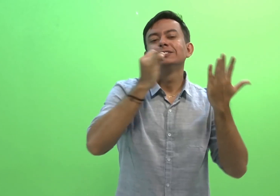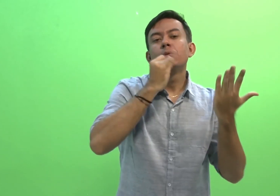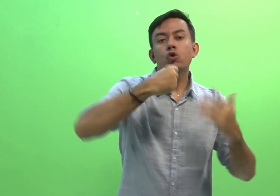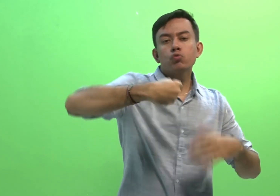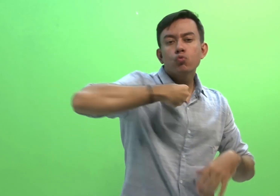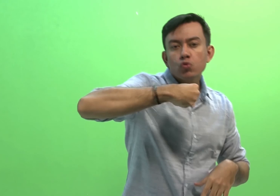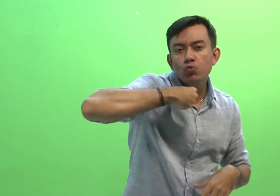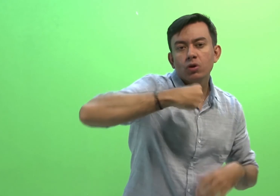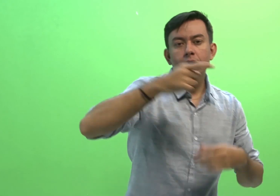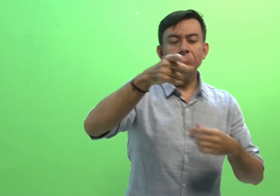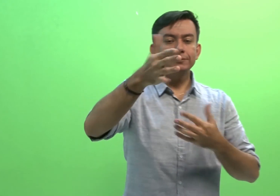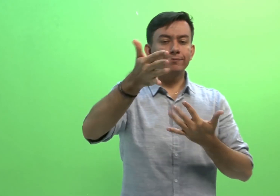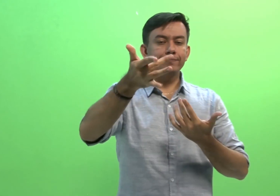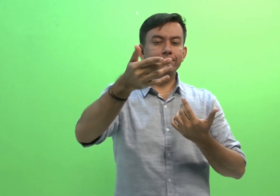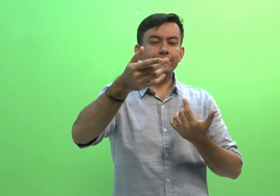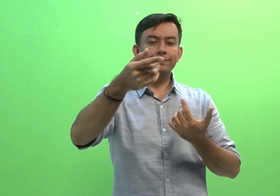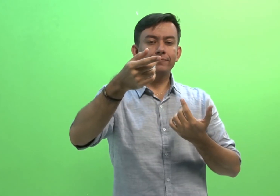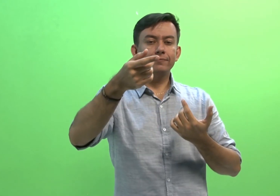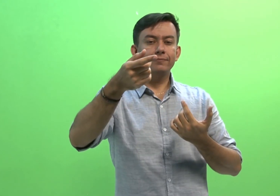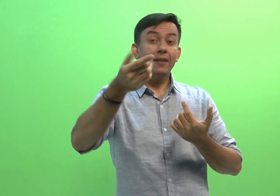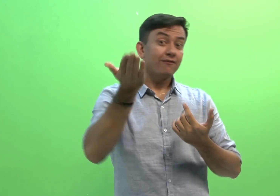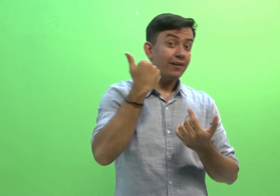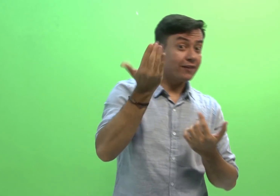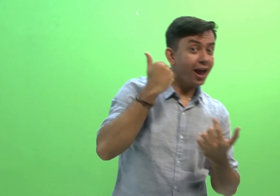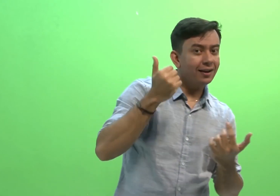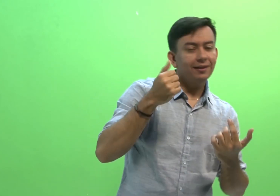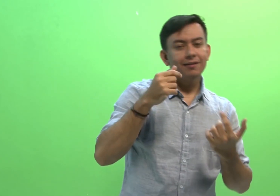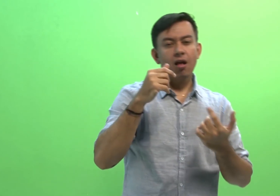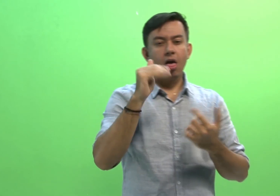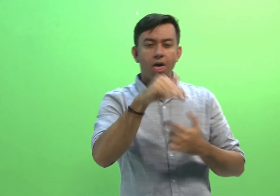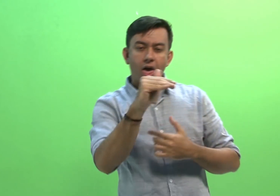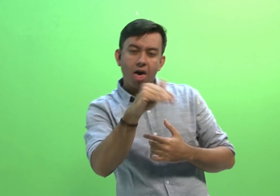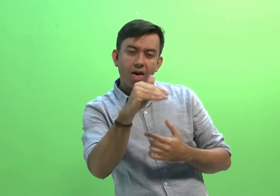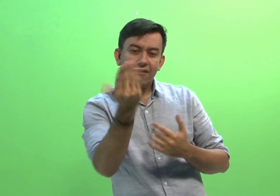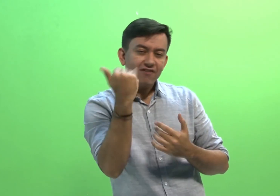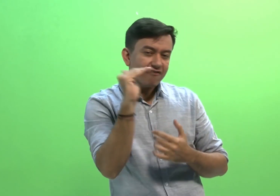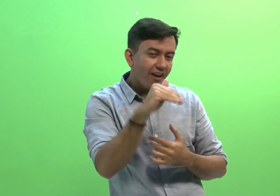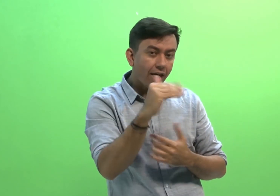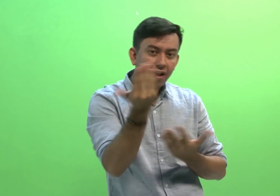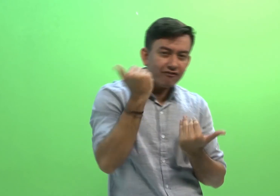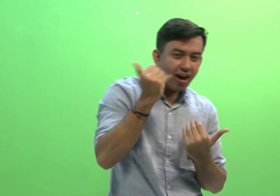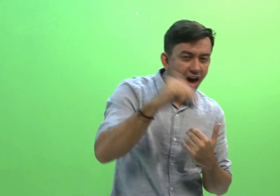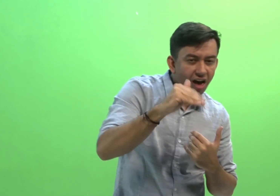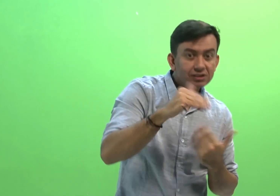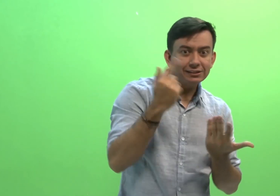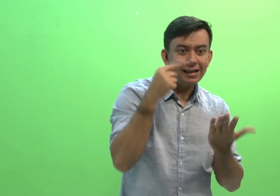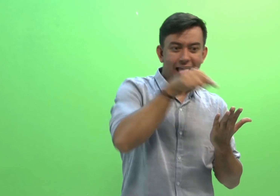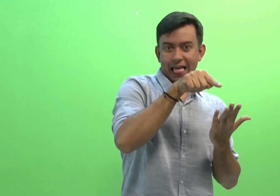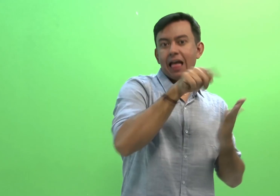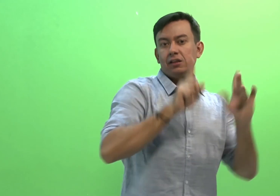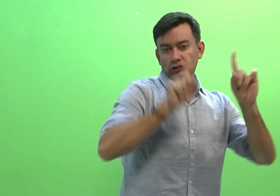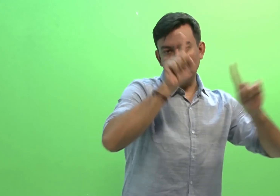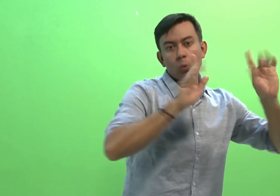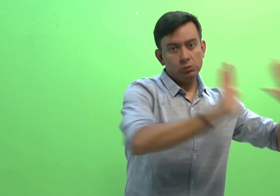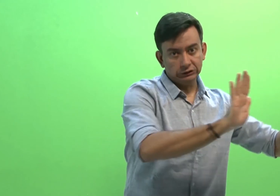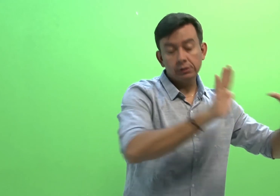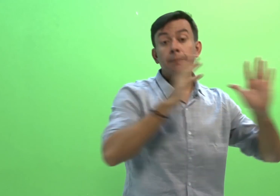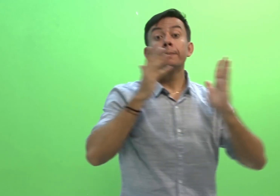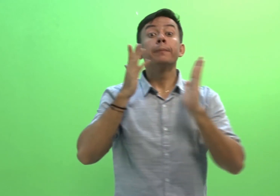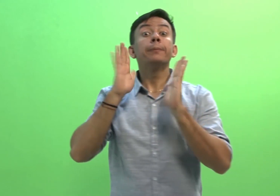para beijar, vamos fazer sexo, vem fazer sexo, então isso é um gesto, isso é uma mímica. Mas